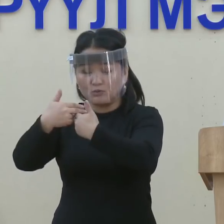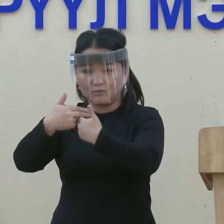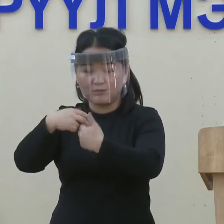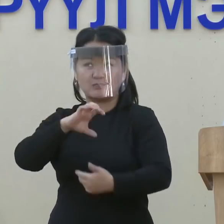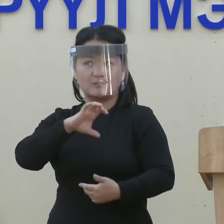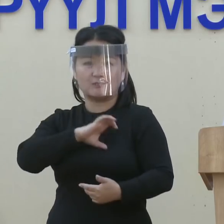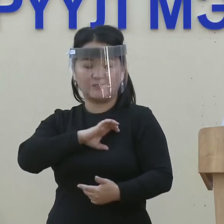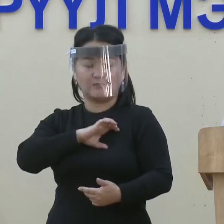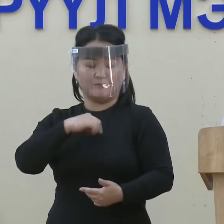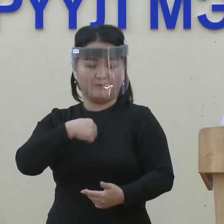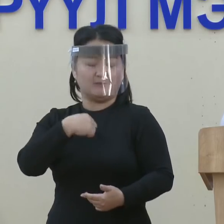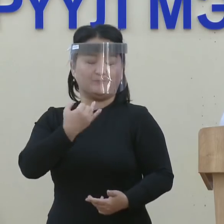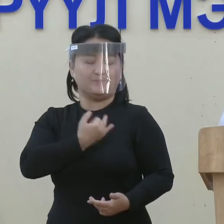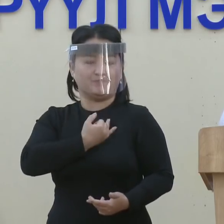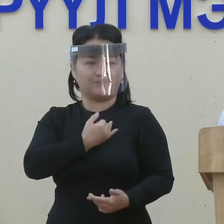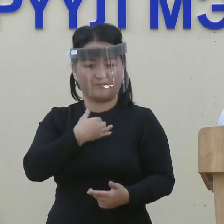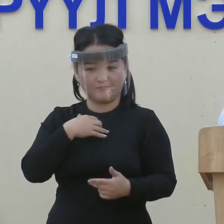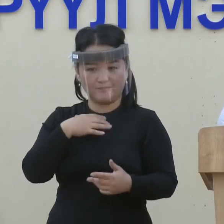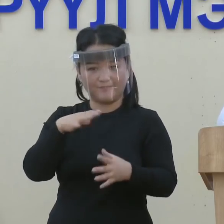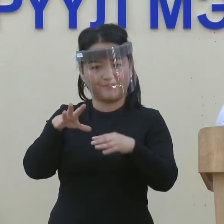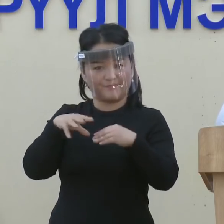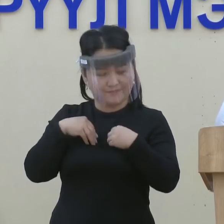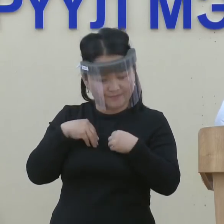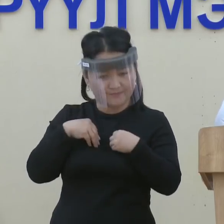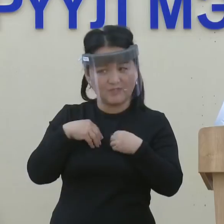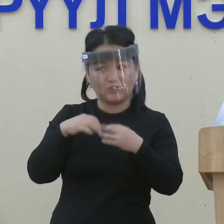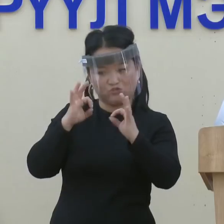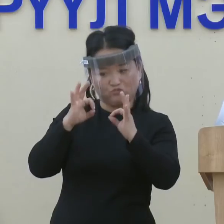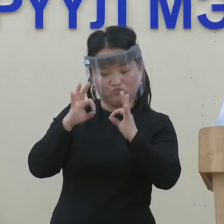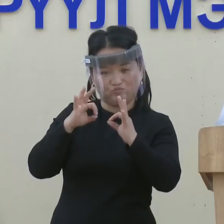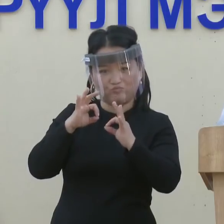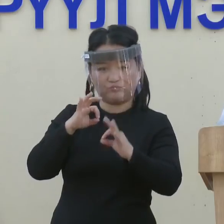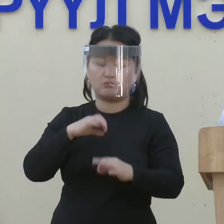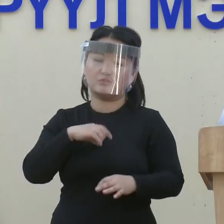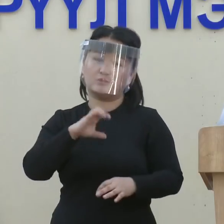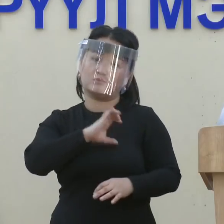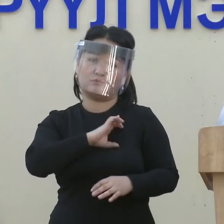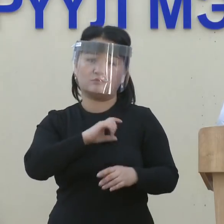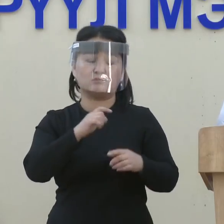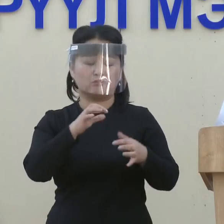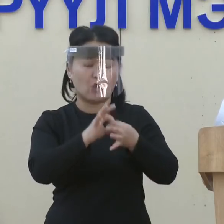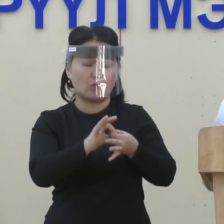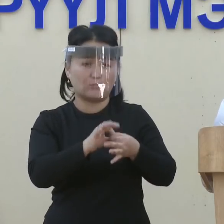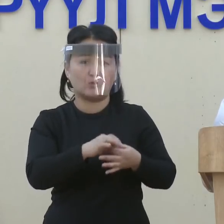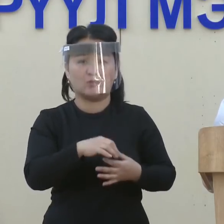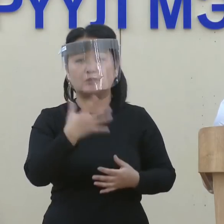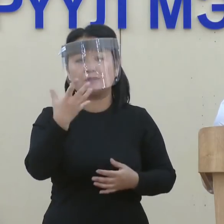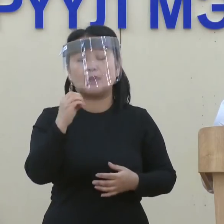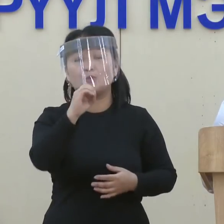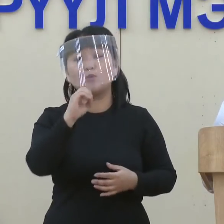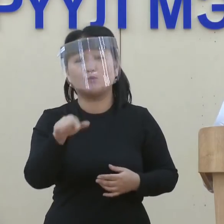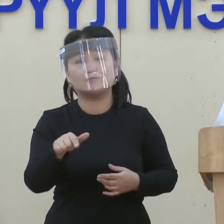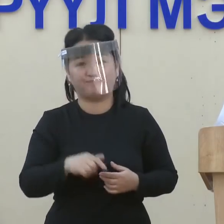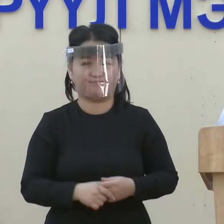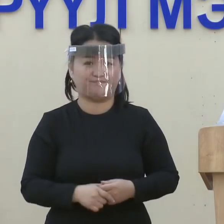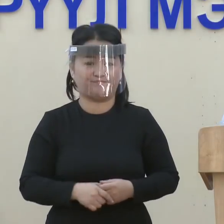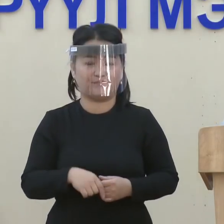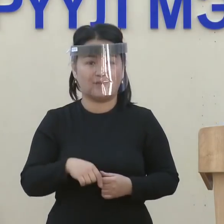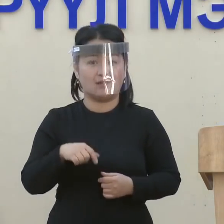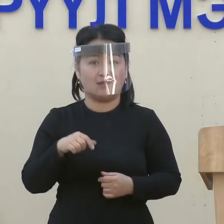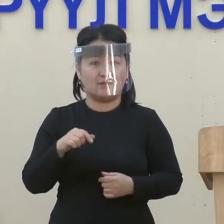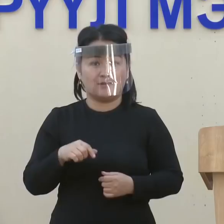байхдаа энэ одоо идгэн энэ яг зөв юм хийж гэнэ гэсэн ийм өөдрөг сайхан сэтгэл бас хавсардаг юм аа. А